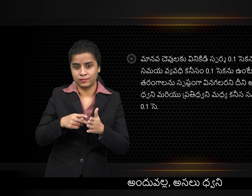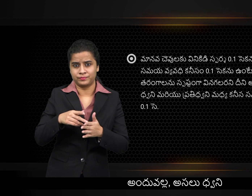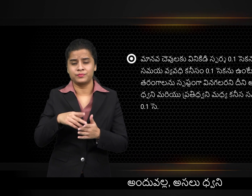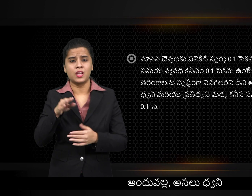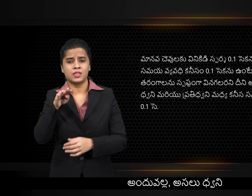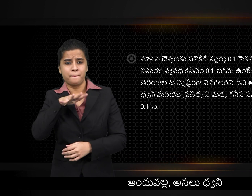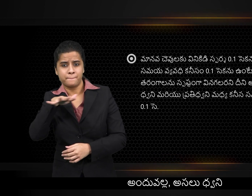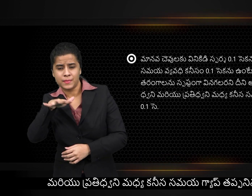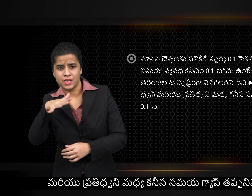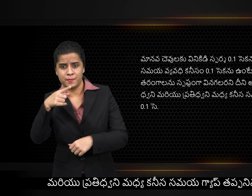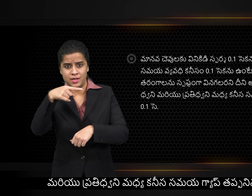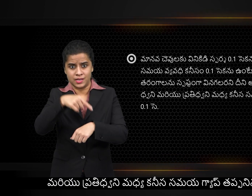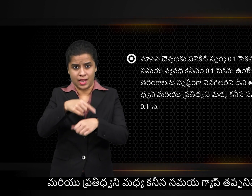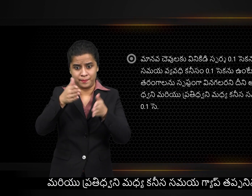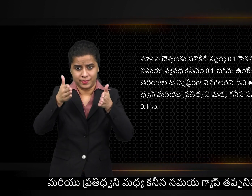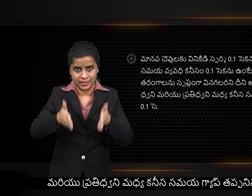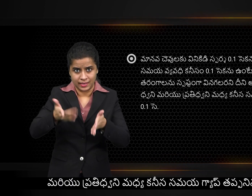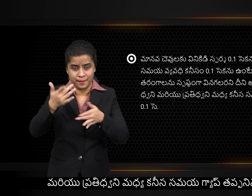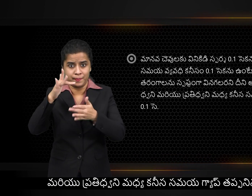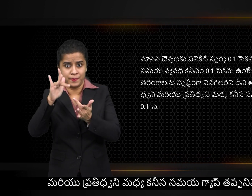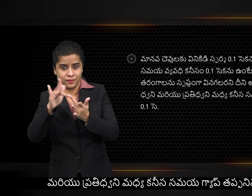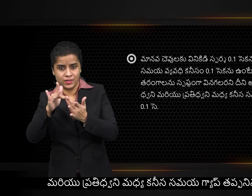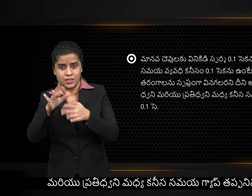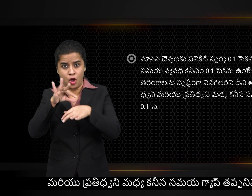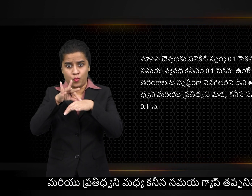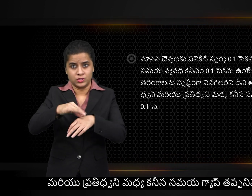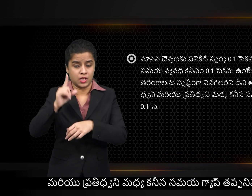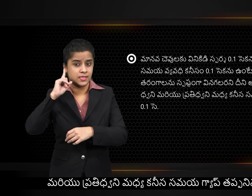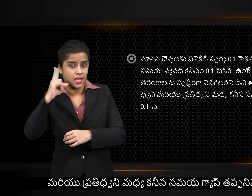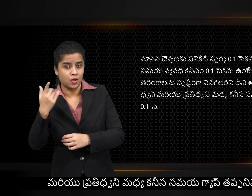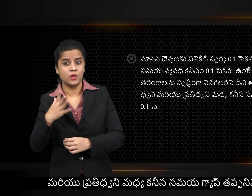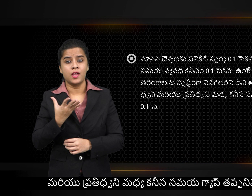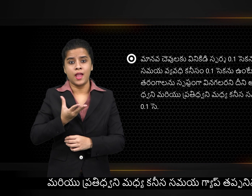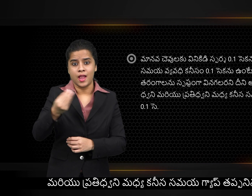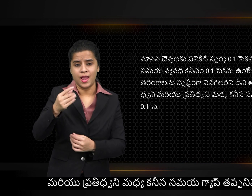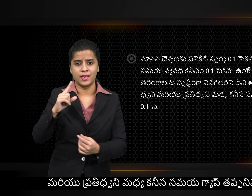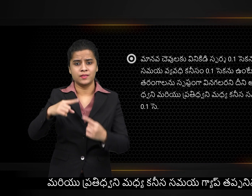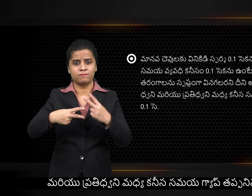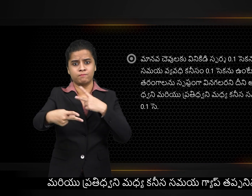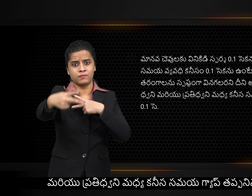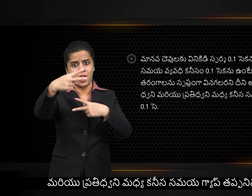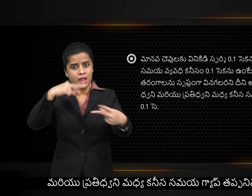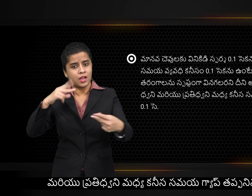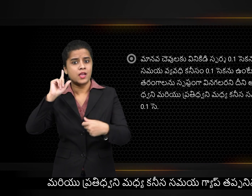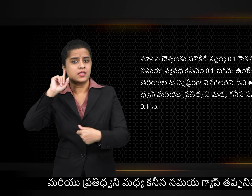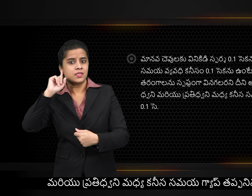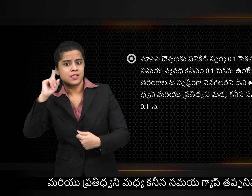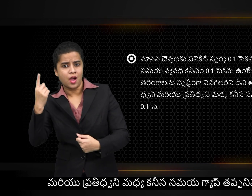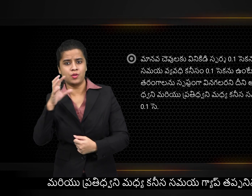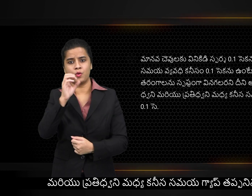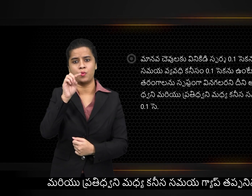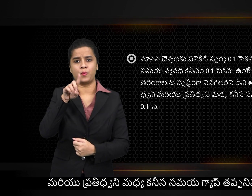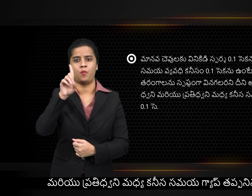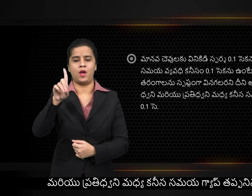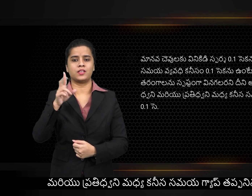అందువల్ల అసలు ధ్వని మరియు ప్రతిధ్వని మధ్య కనీస సమయ గ్యాప్ తప్పనిసరిగా 0.1